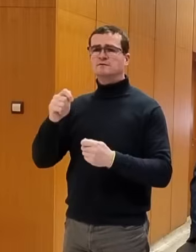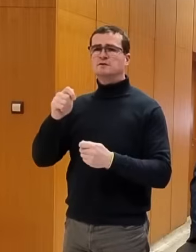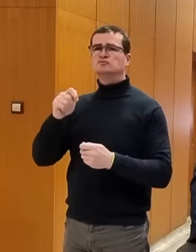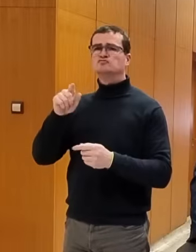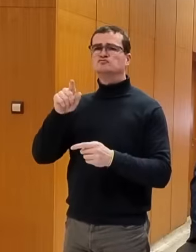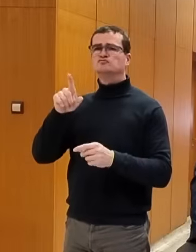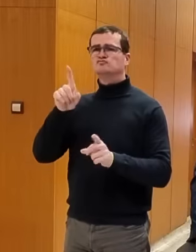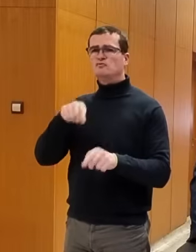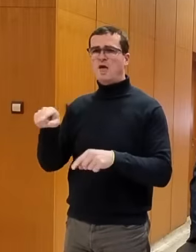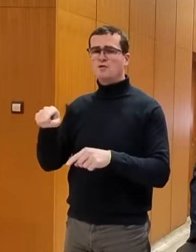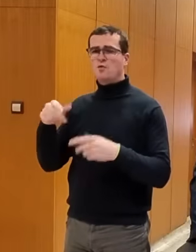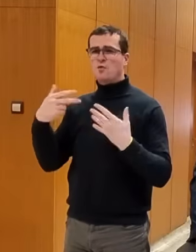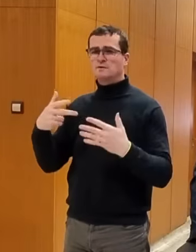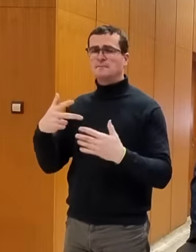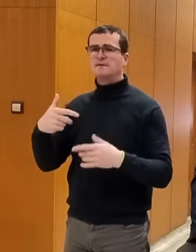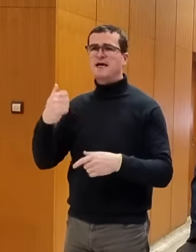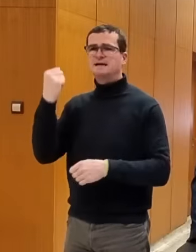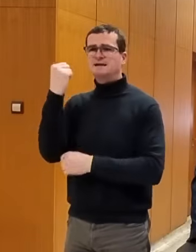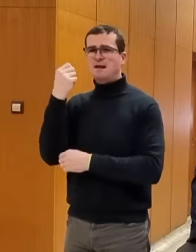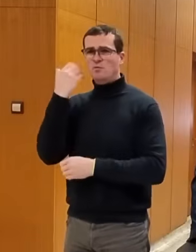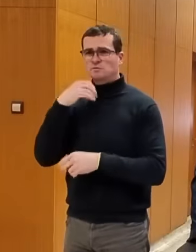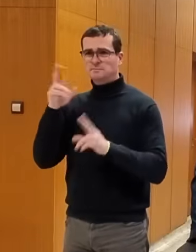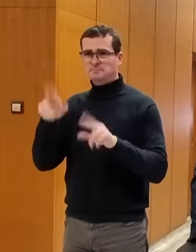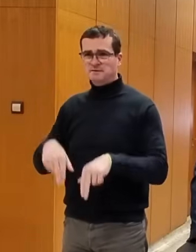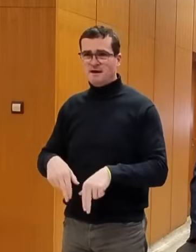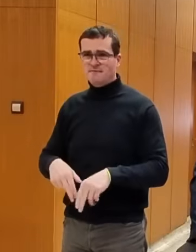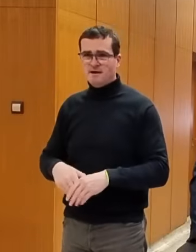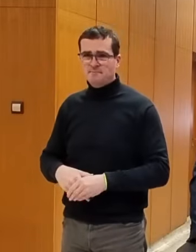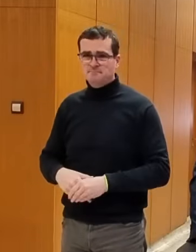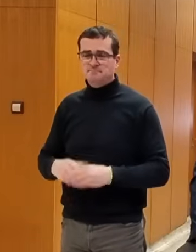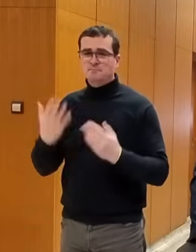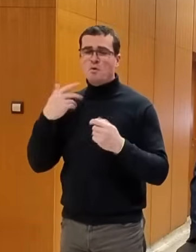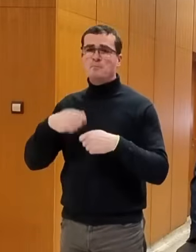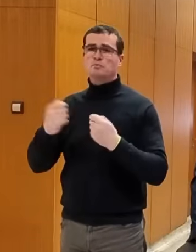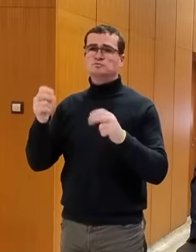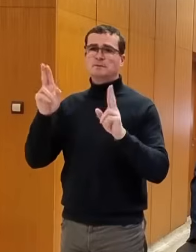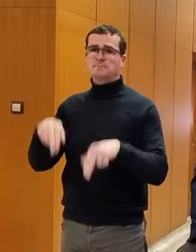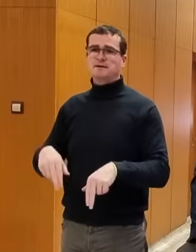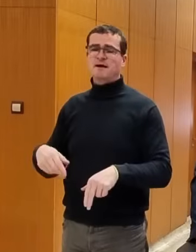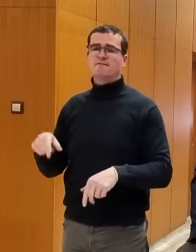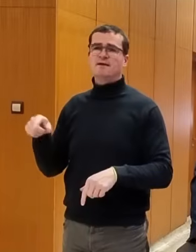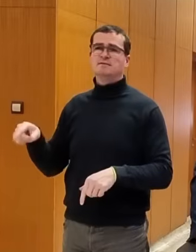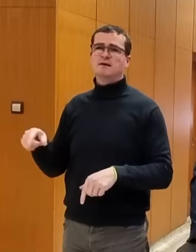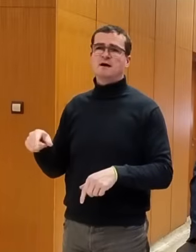článok 18 Charty základných ľudských práv, že boli porušené práva